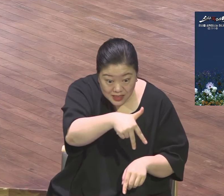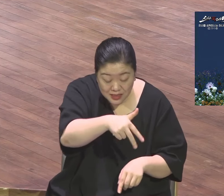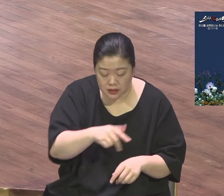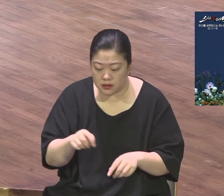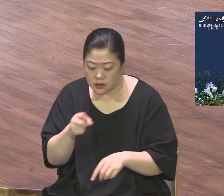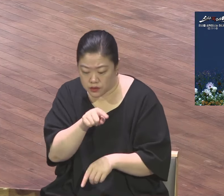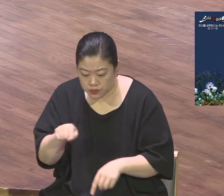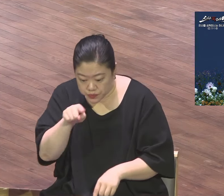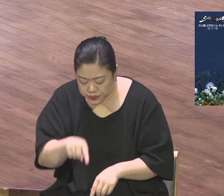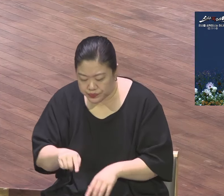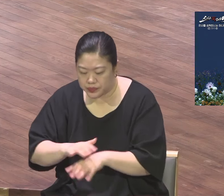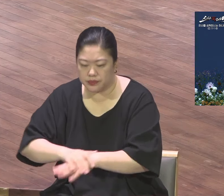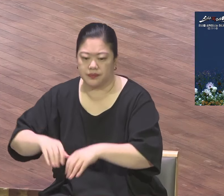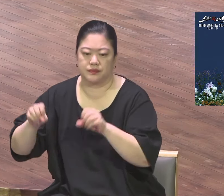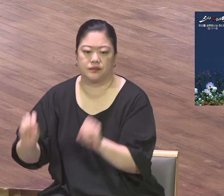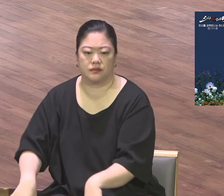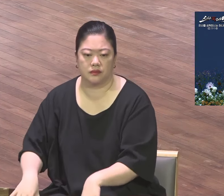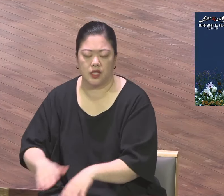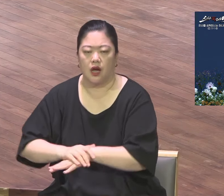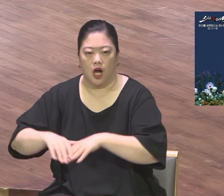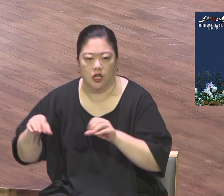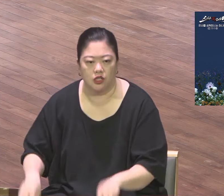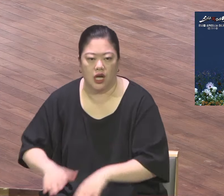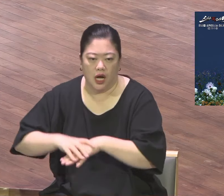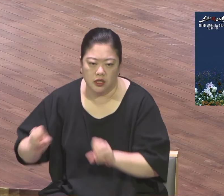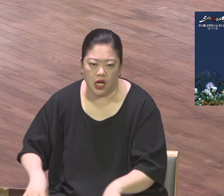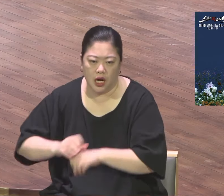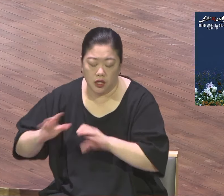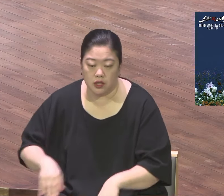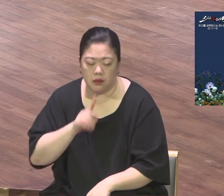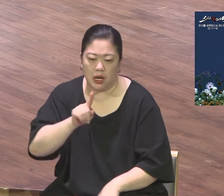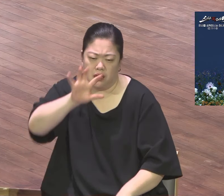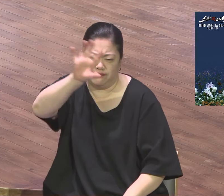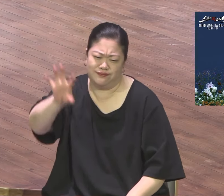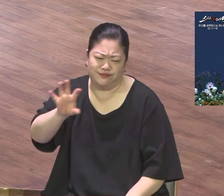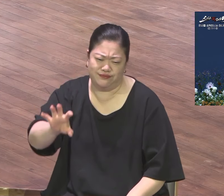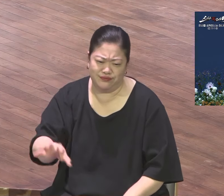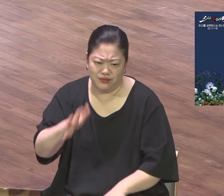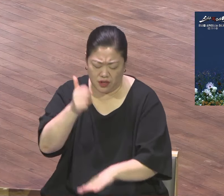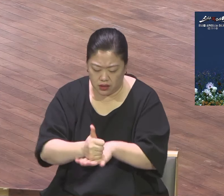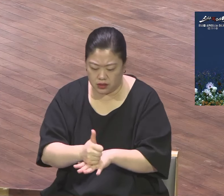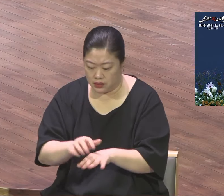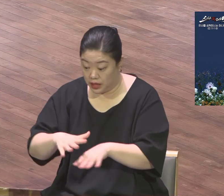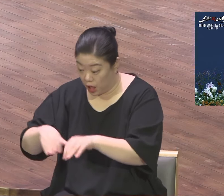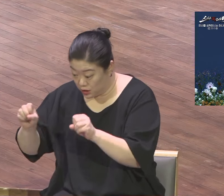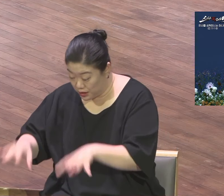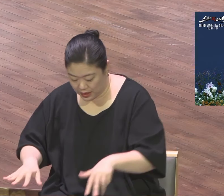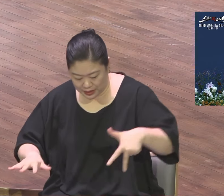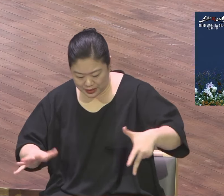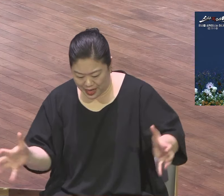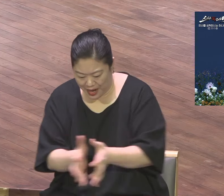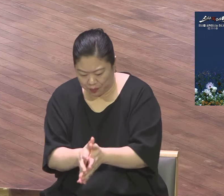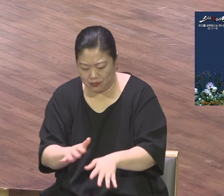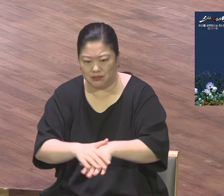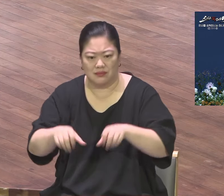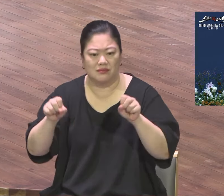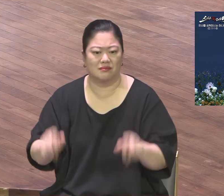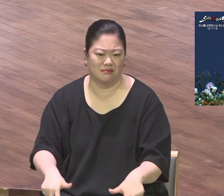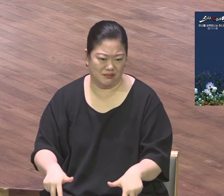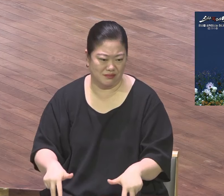다 모든 것이 헛되도다. 자, 그리고 10장까지 다양한 삶의 모습을